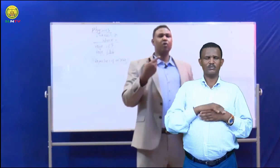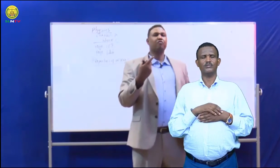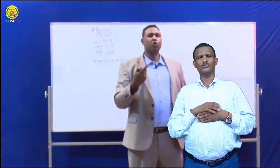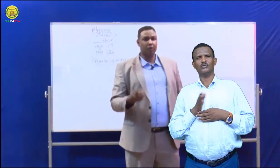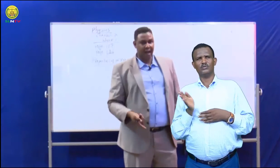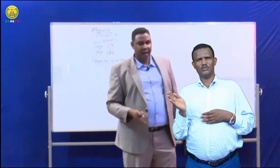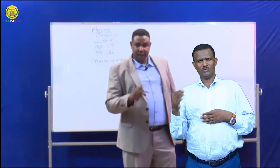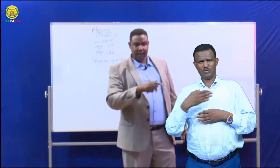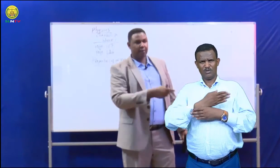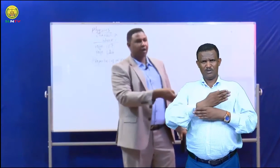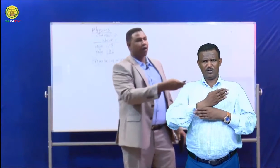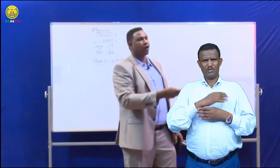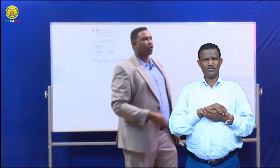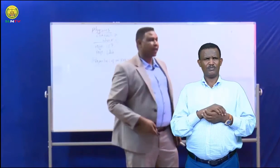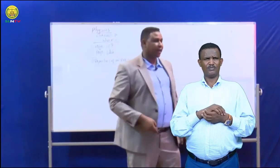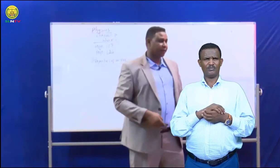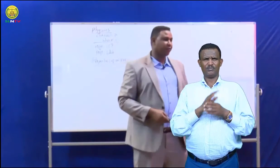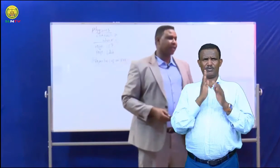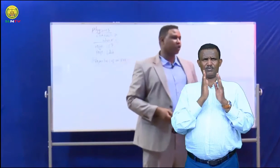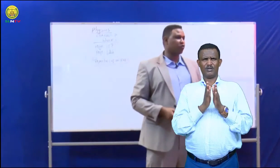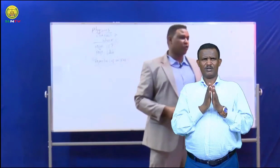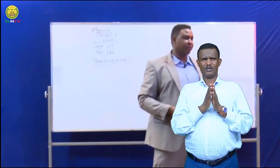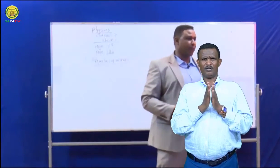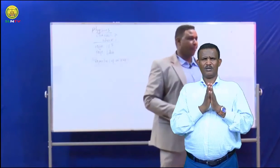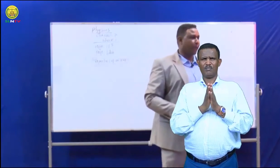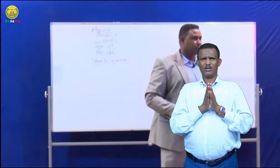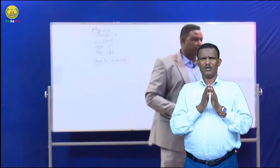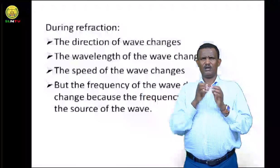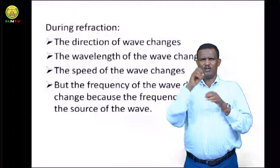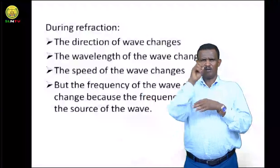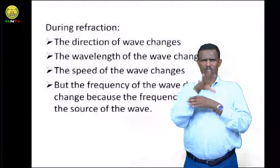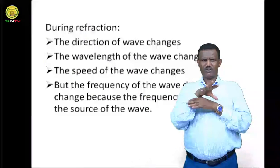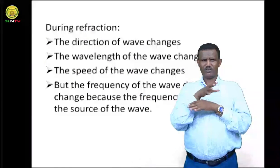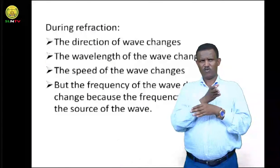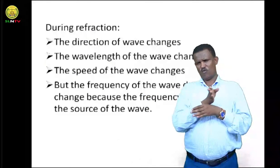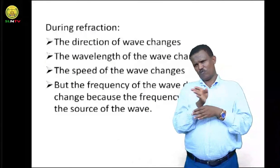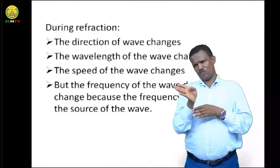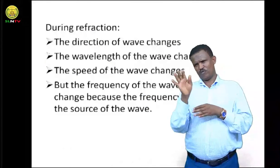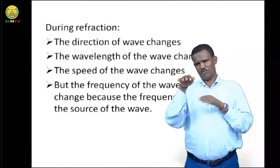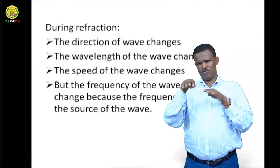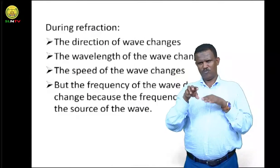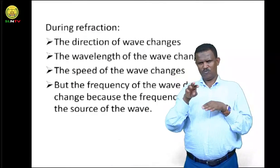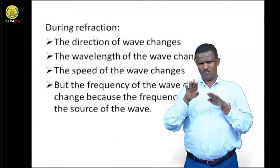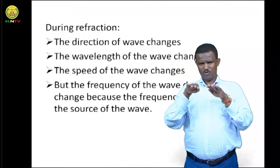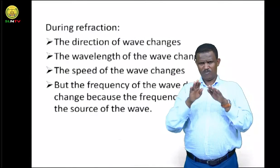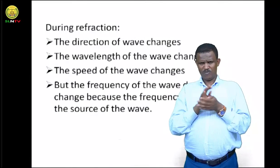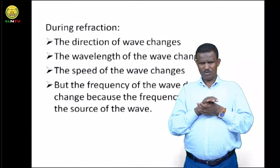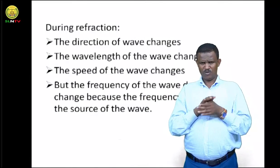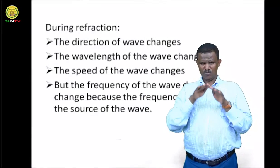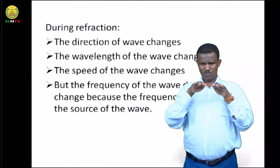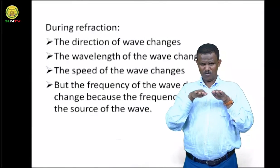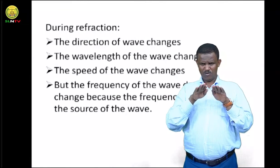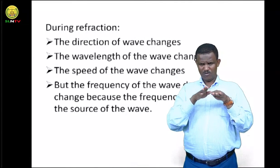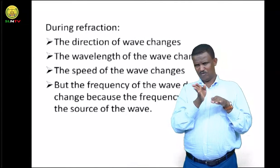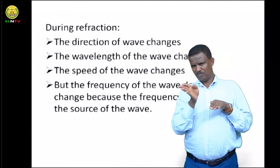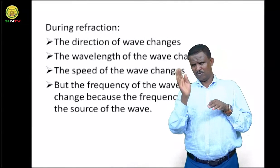jihada wave-ka ku dhaca ayaa markaa waxaa la odhanayaa refraction of wave refraction of wave marka refraction haddaba dhacayo